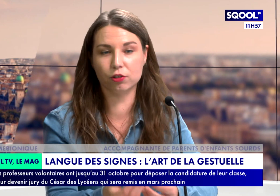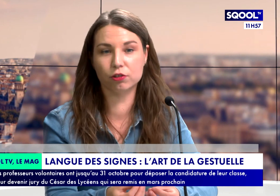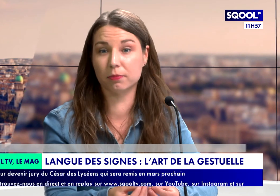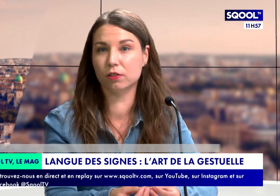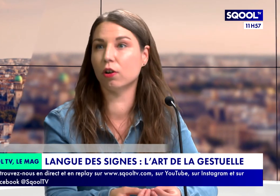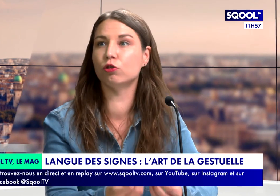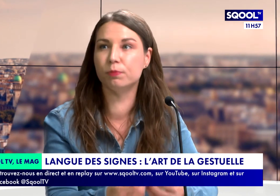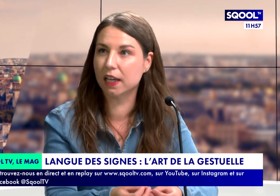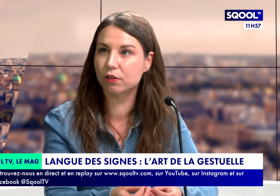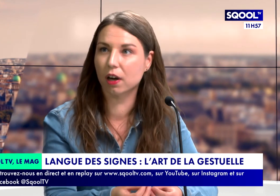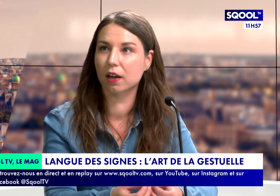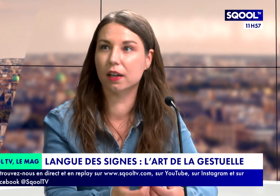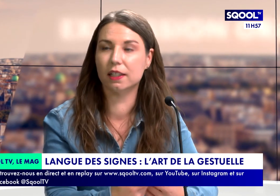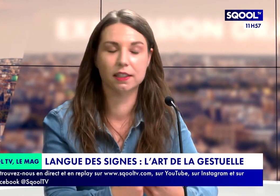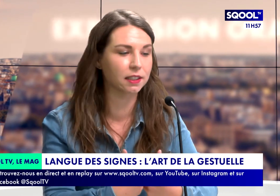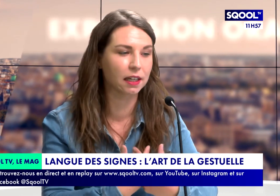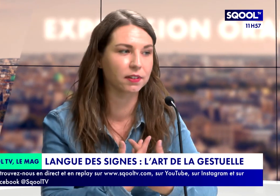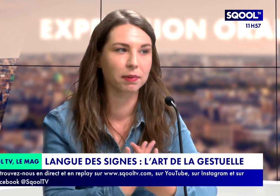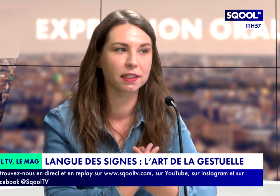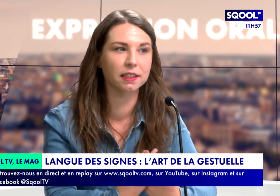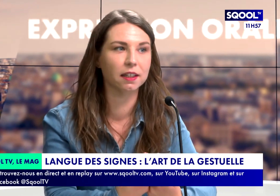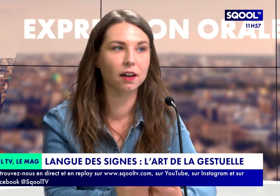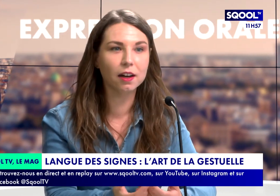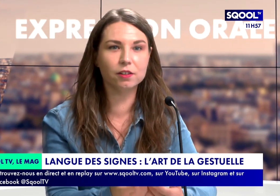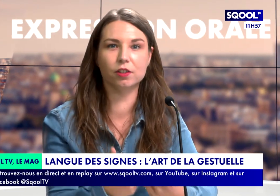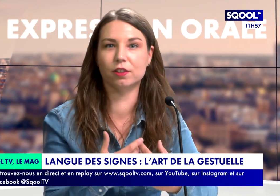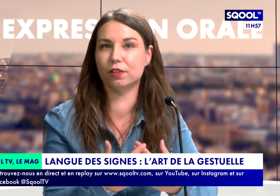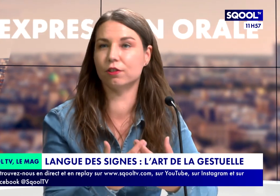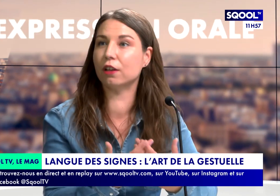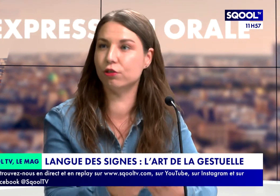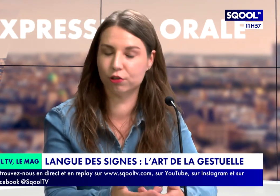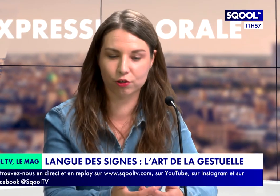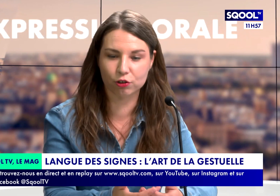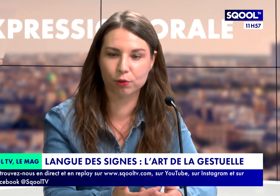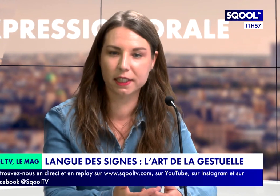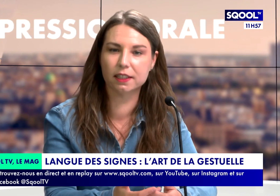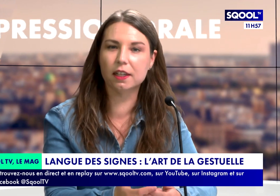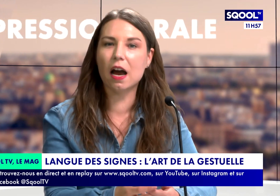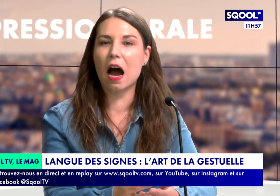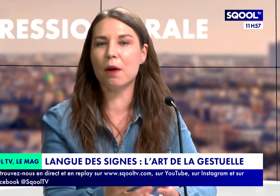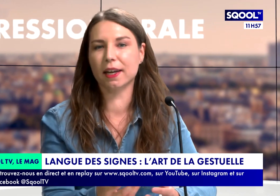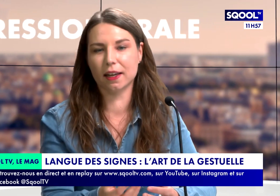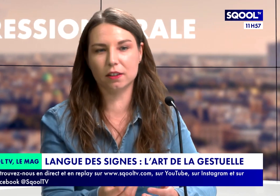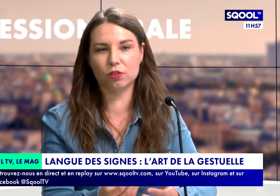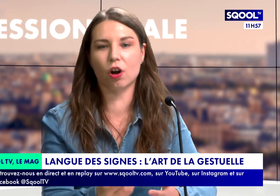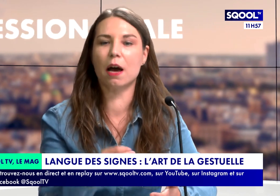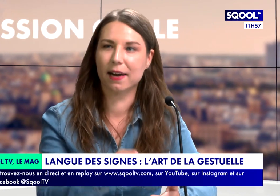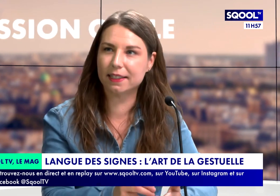chose maintenant d'obligatoire. Et ça fait partie de la culture de l'entreprise. Après, dans la pratique,